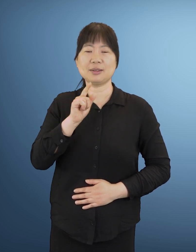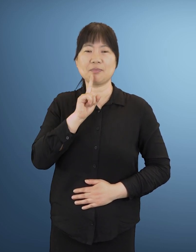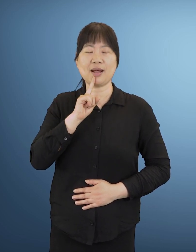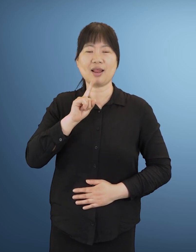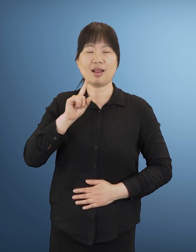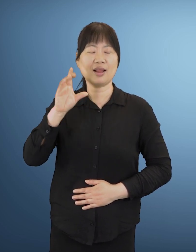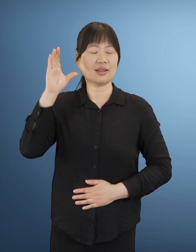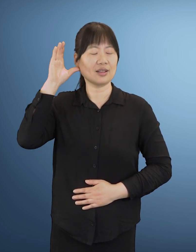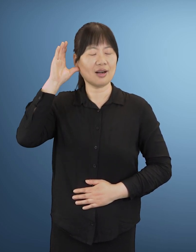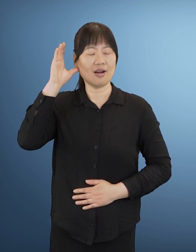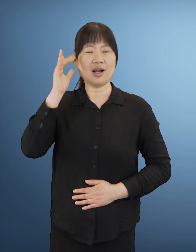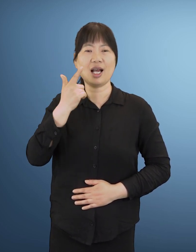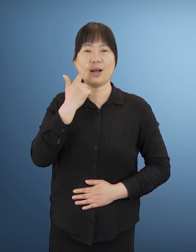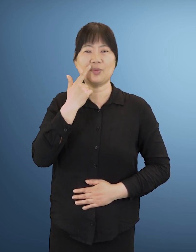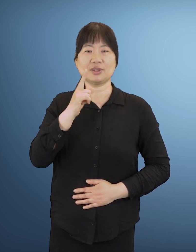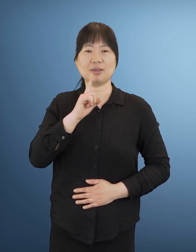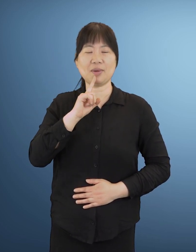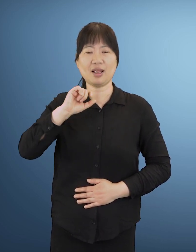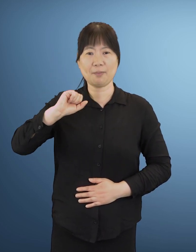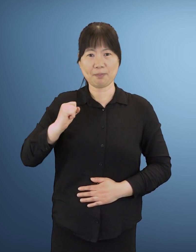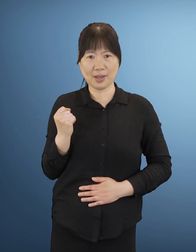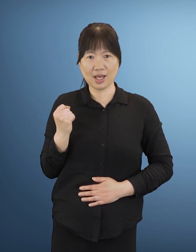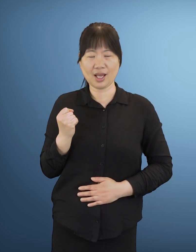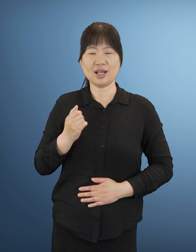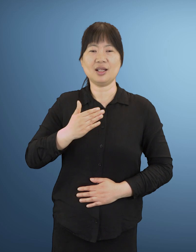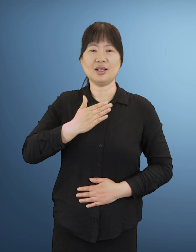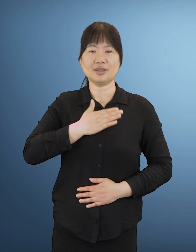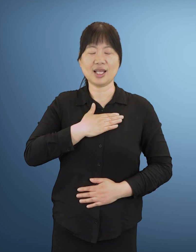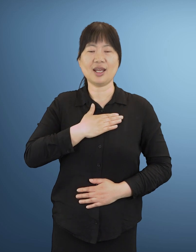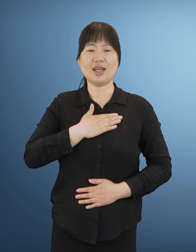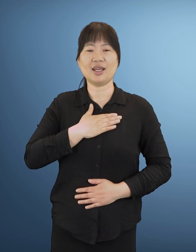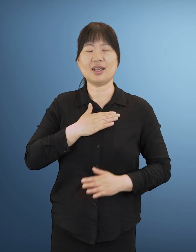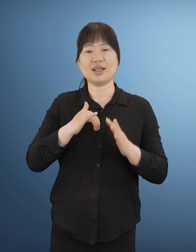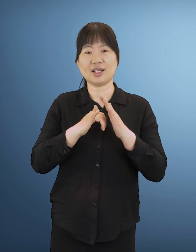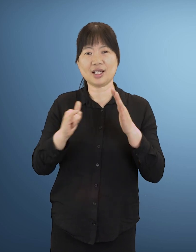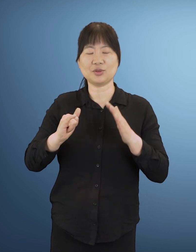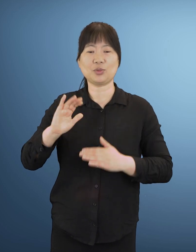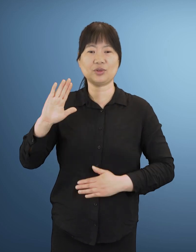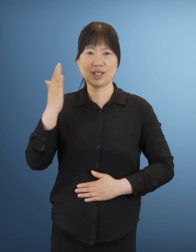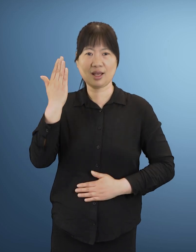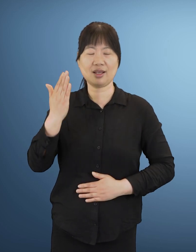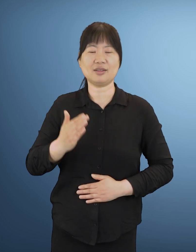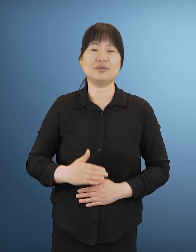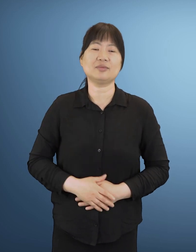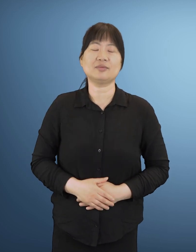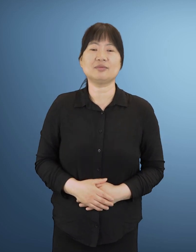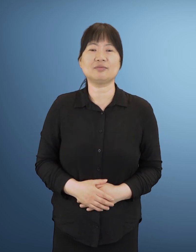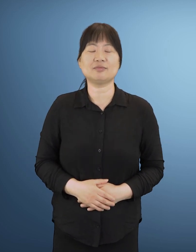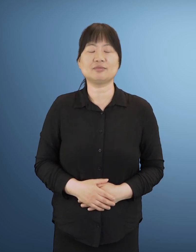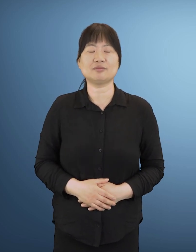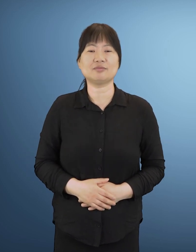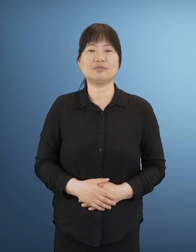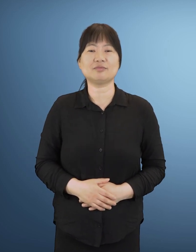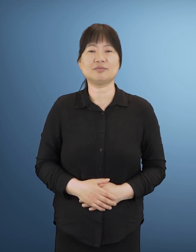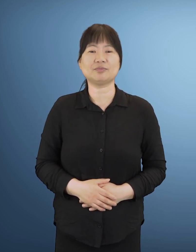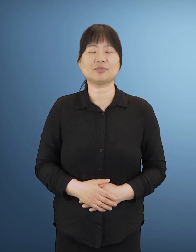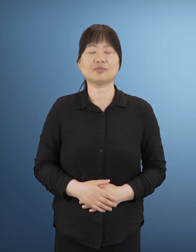듣고 그대로 행하는 자가 내 어머니가 되고 내 공동체, 내 형제가